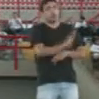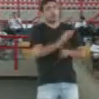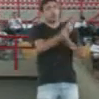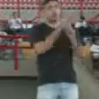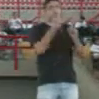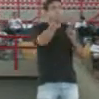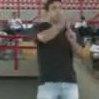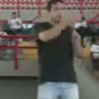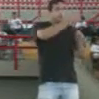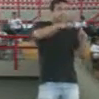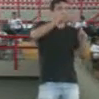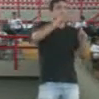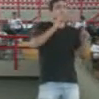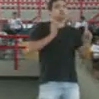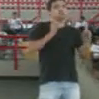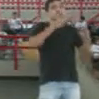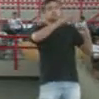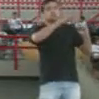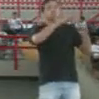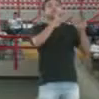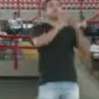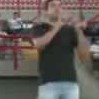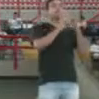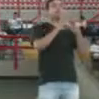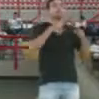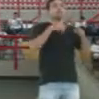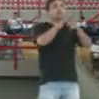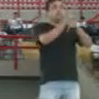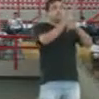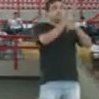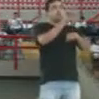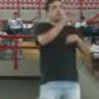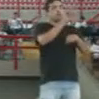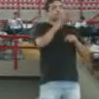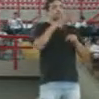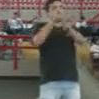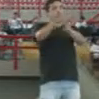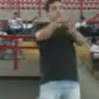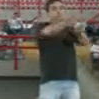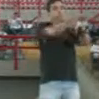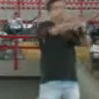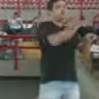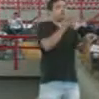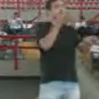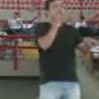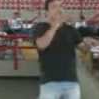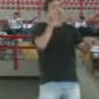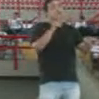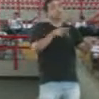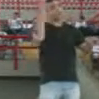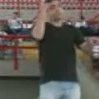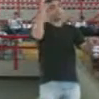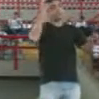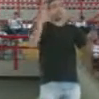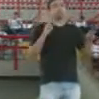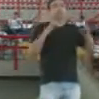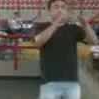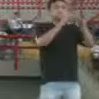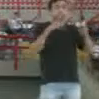sociedade classe média, burguesa, burguesia cafeicultora paulista. Isso